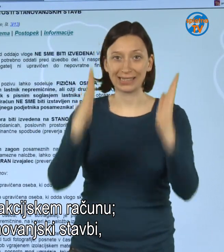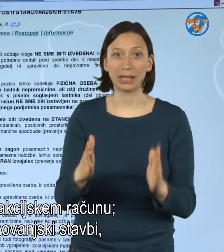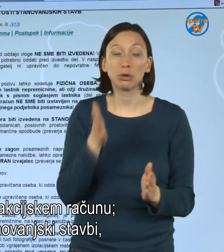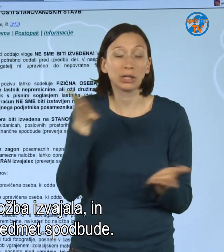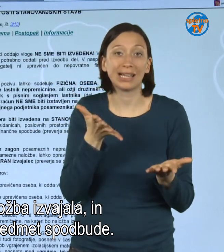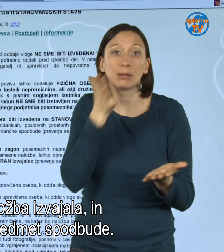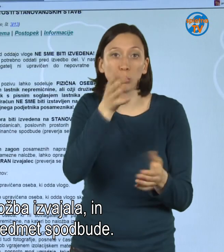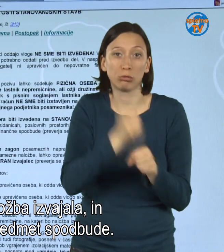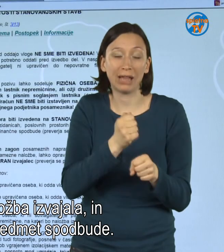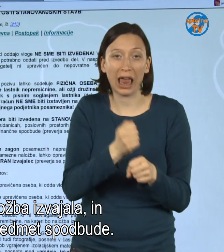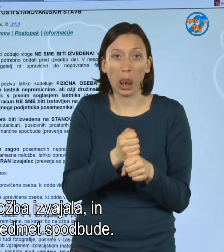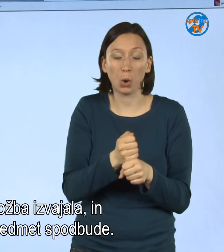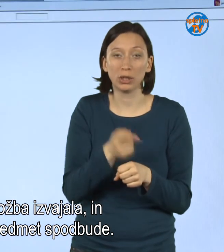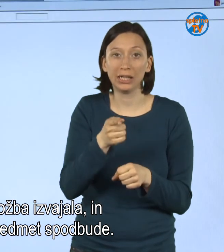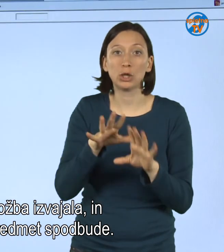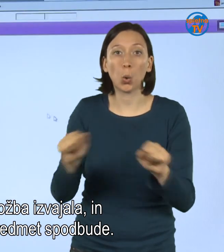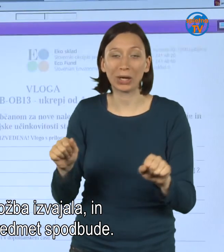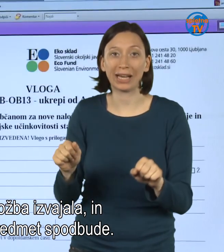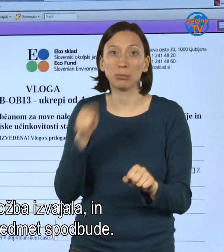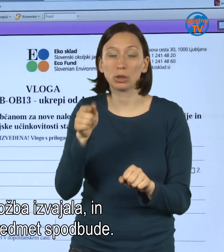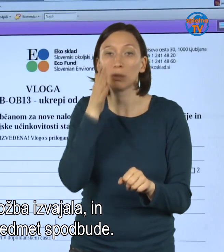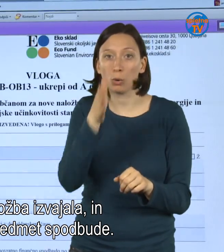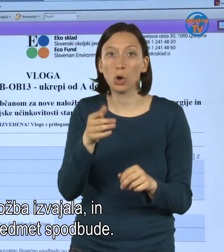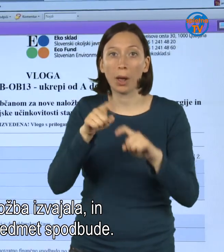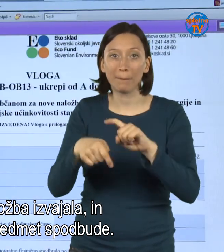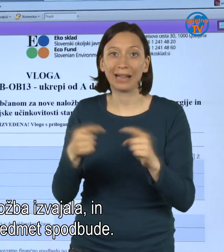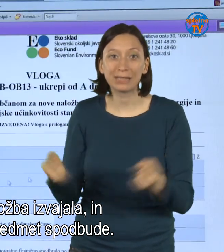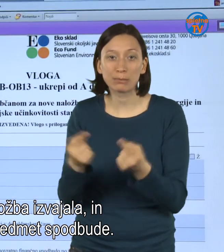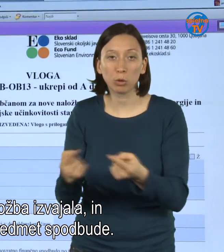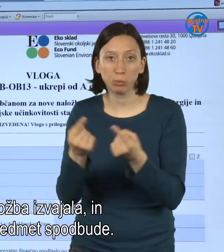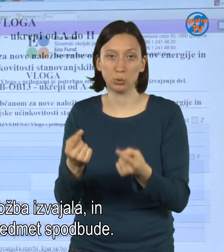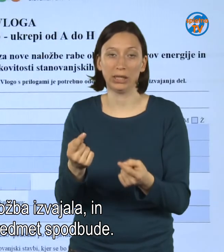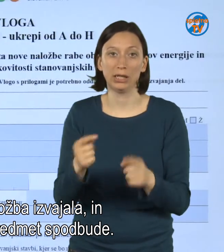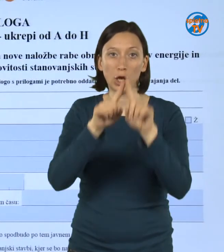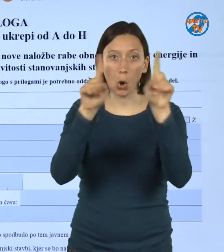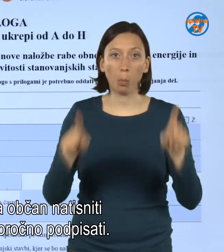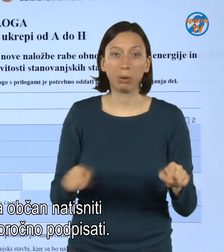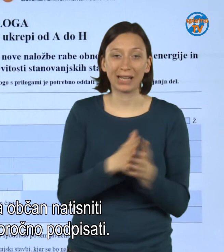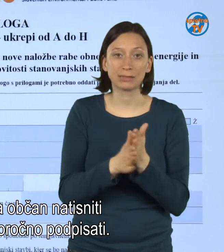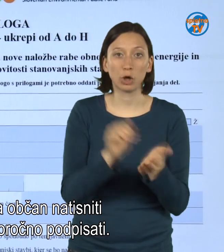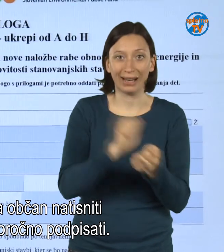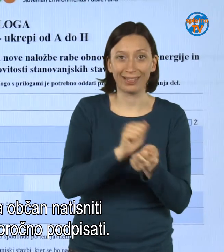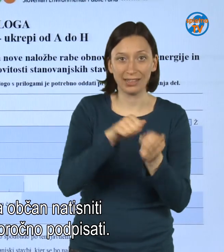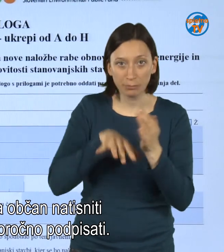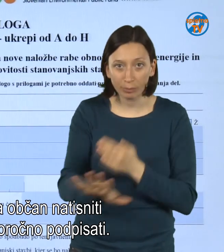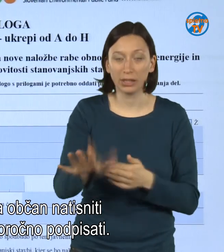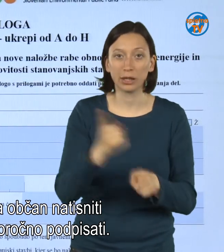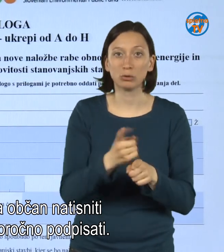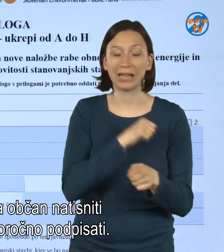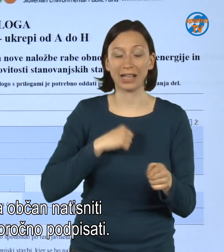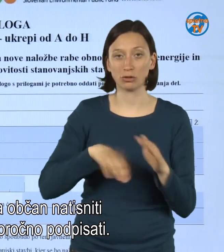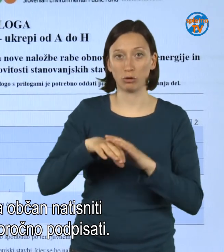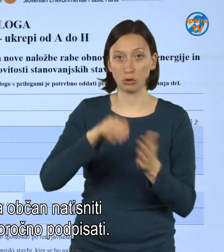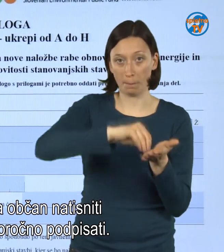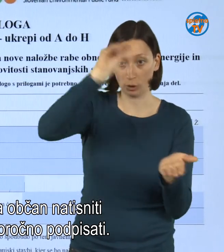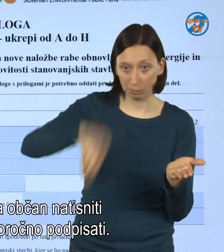stanovanjski stavbi, kjer se bo naložba izvajala, in ukrepu, ki bo predmet spodbude. Obrazec mora občan natisniti in